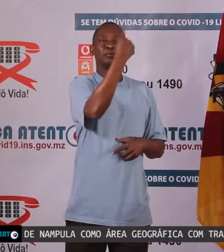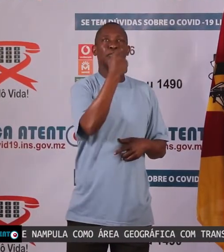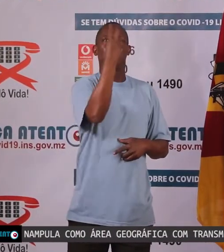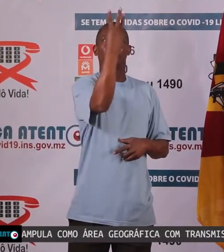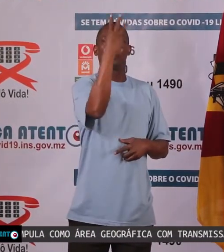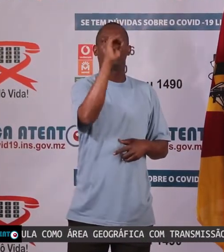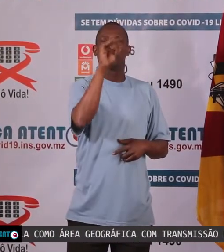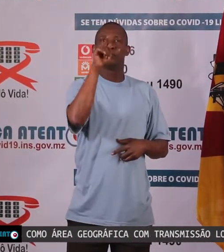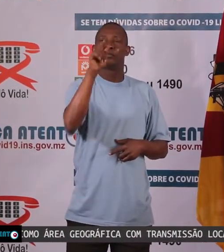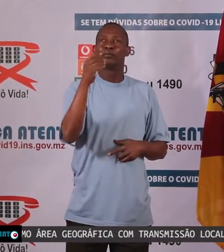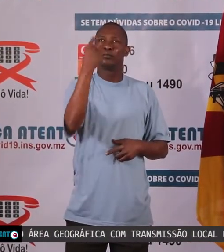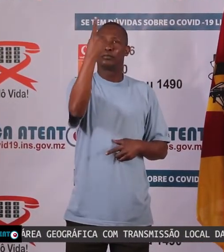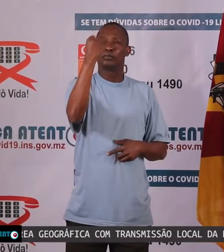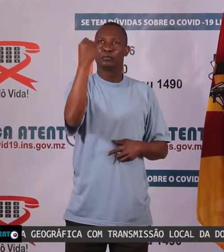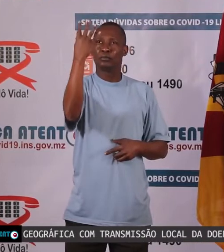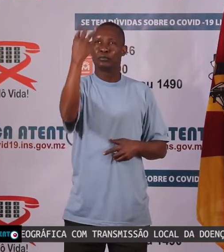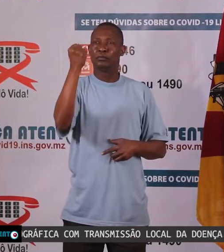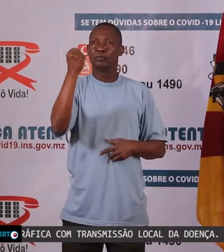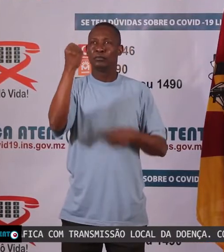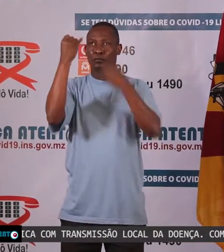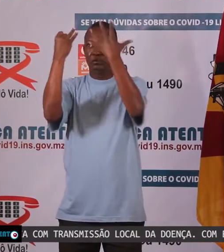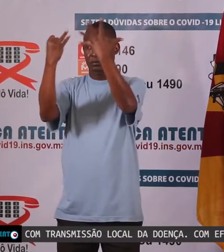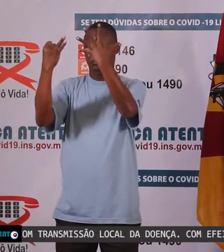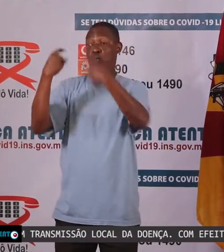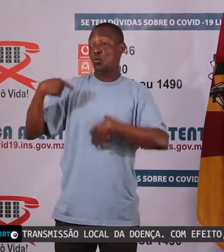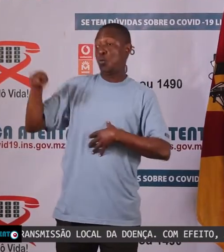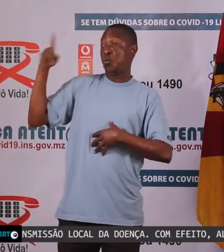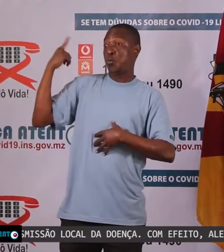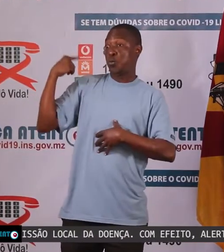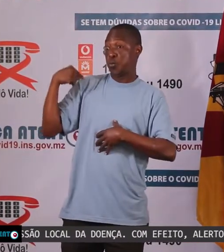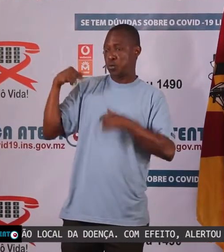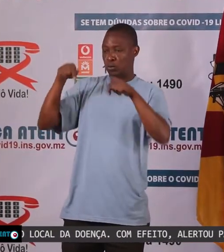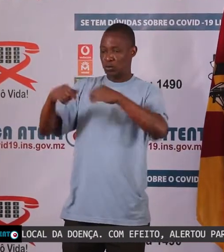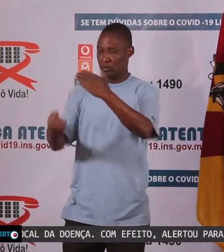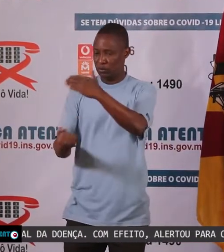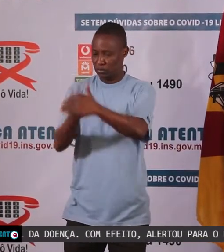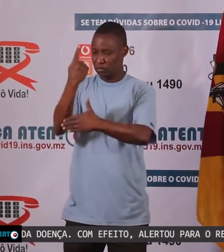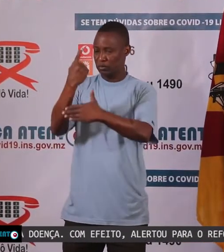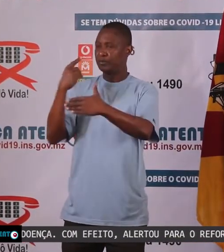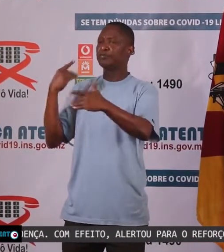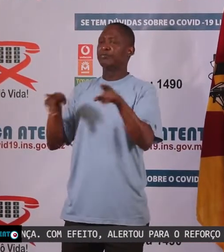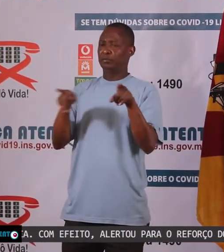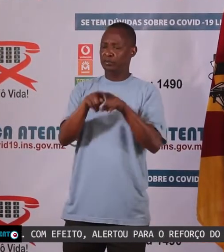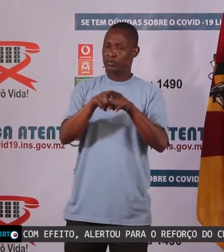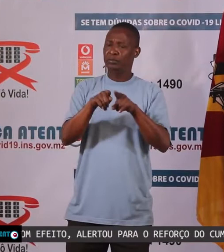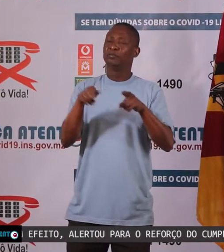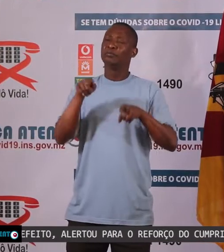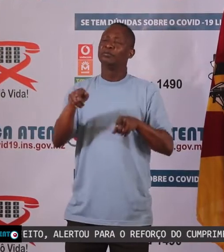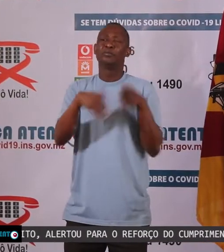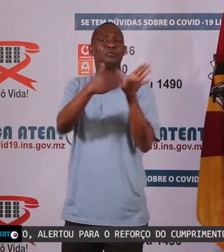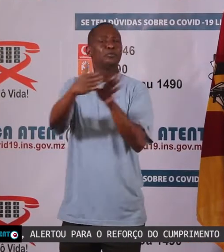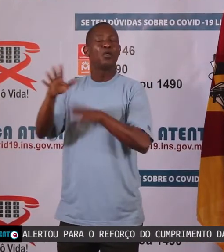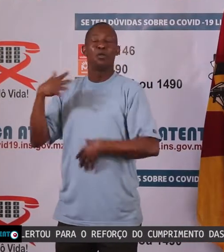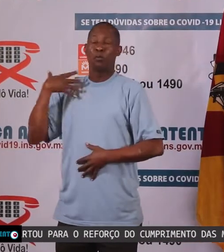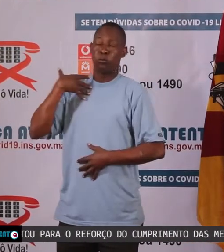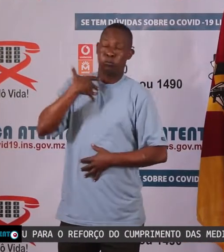130.147 ocorreram nas últimas 24 horas. Em termos de óbito, para o mesmo período e na mesma dimensão, dizer